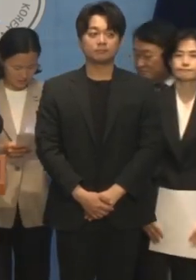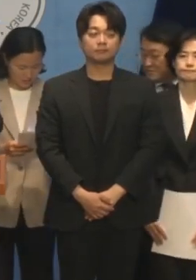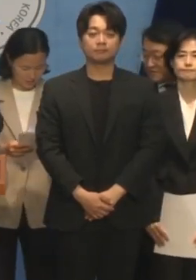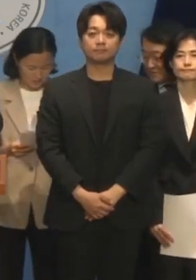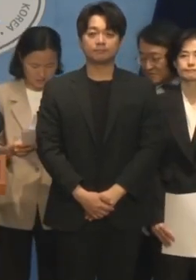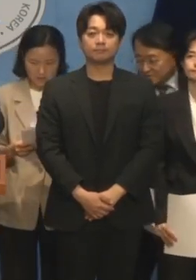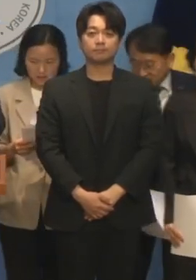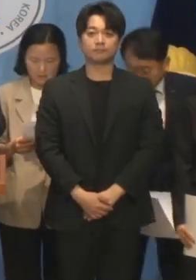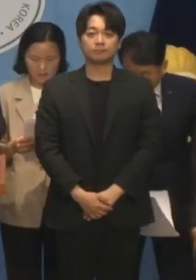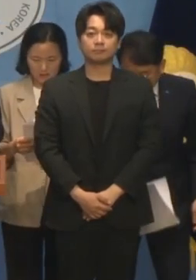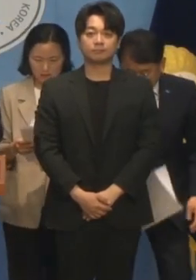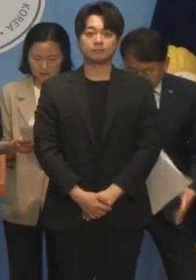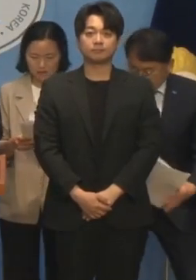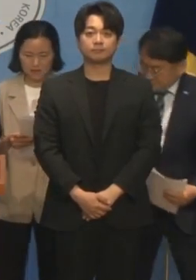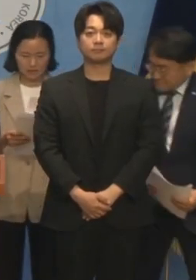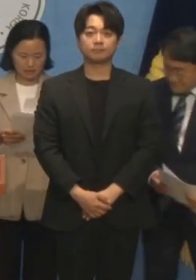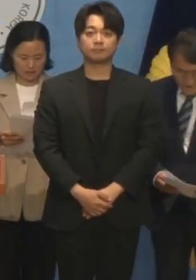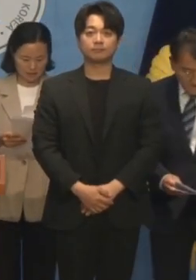왼쪽도 오시는 게